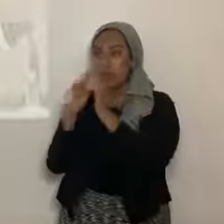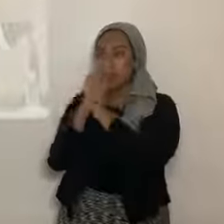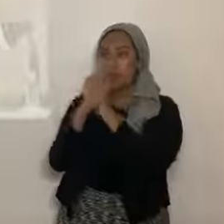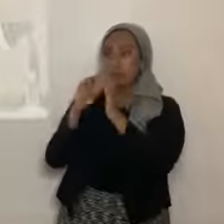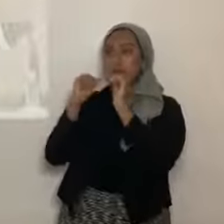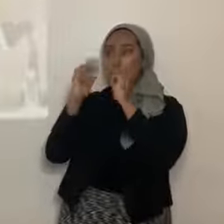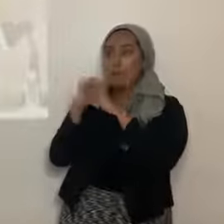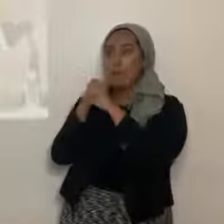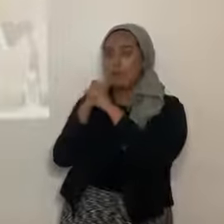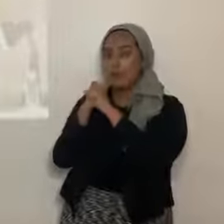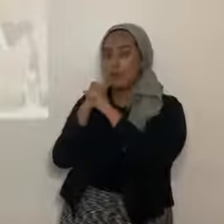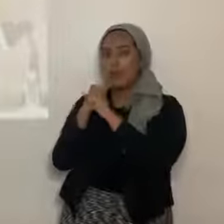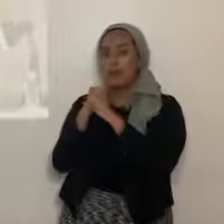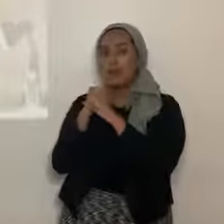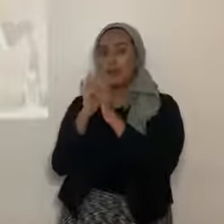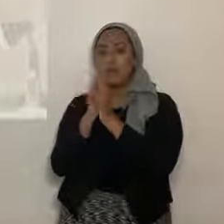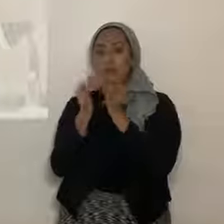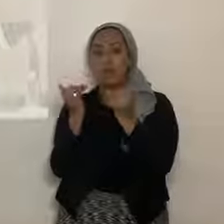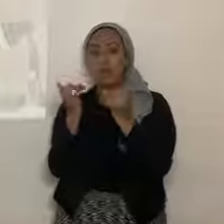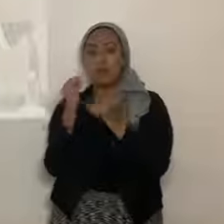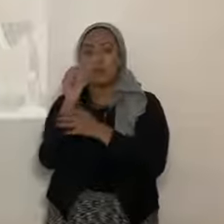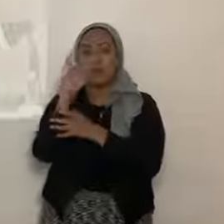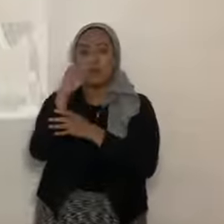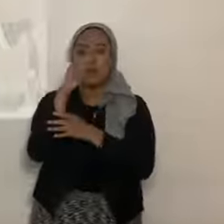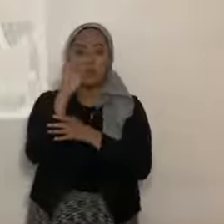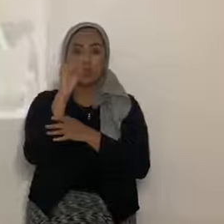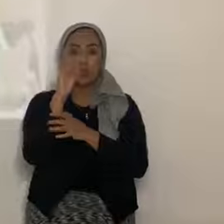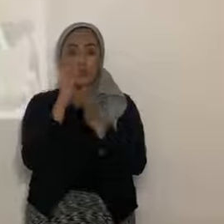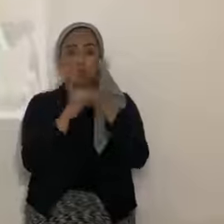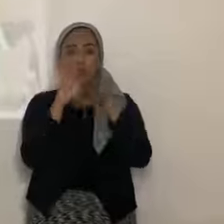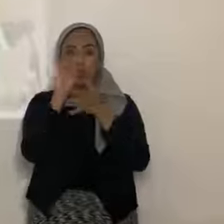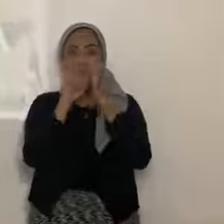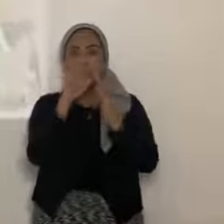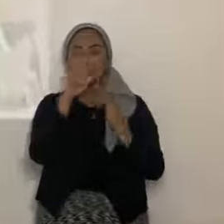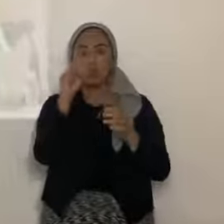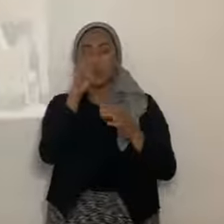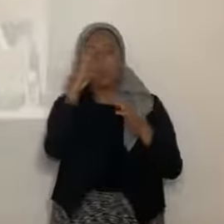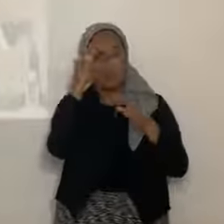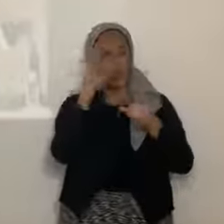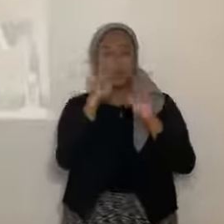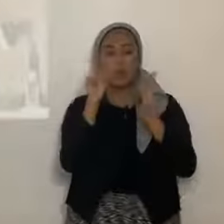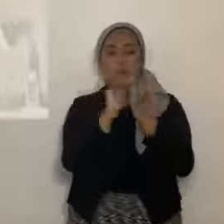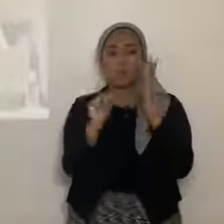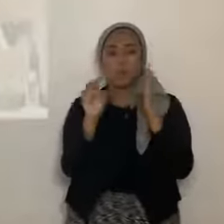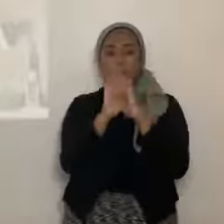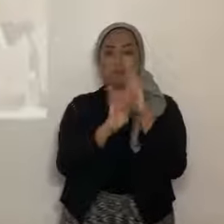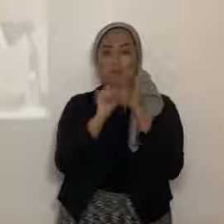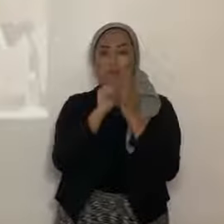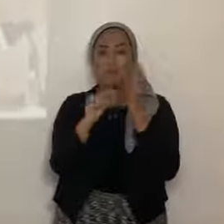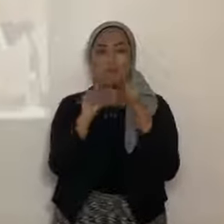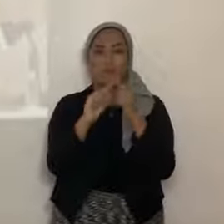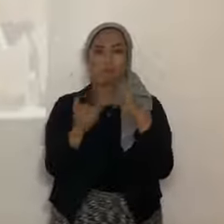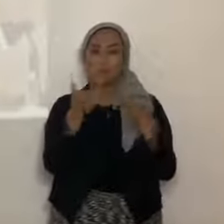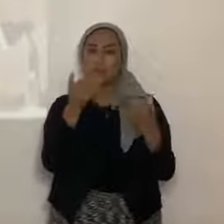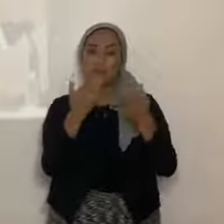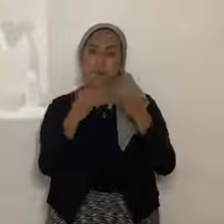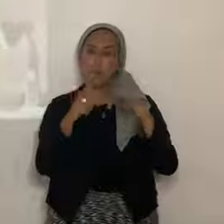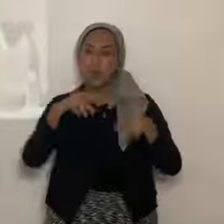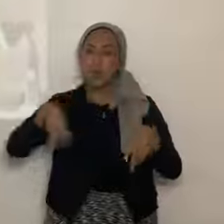protección. Ahora, en Juan 8:32, esta cita ya se la saben muchos de memoria, pero como que no la han entendido o no la